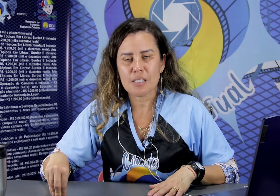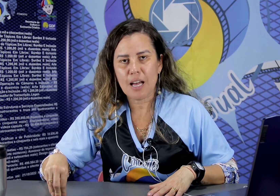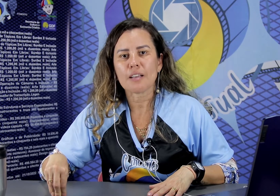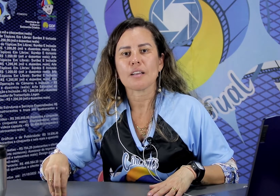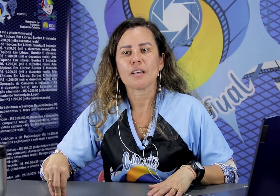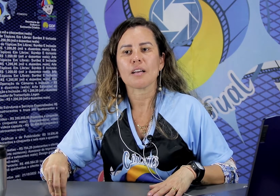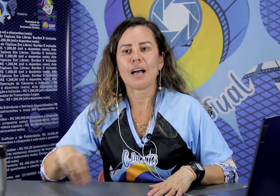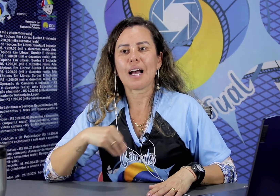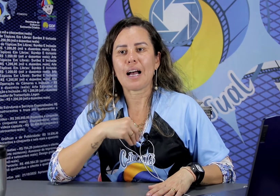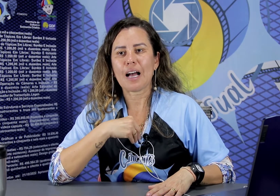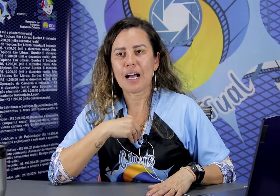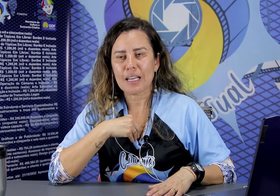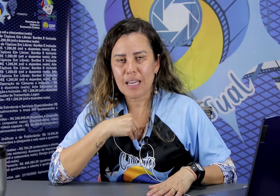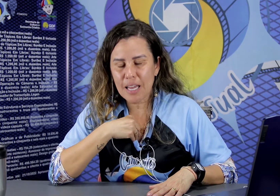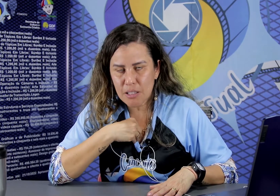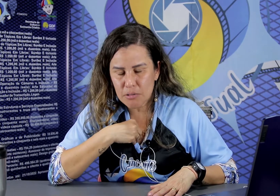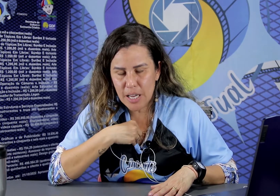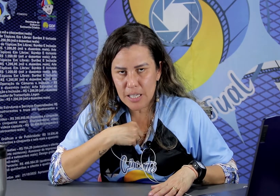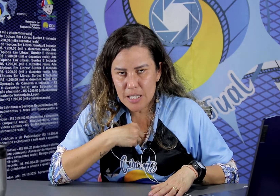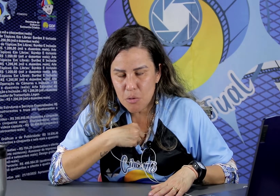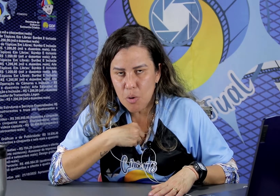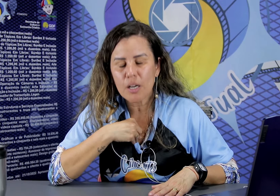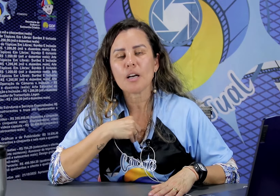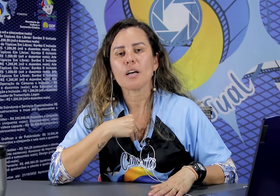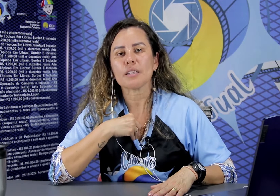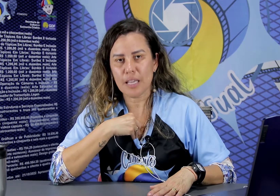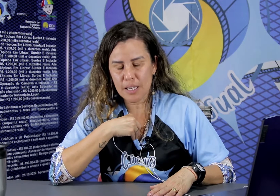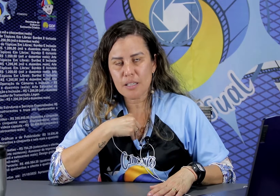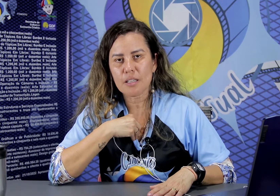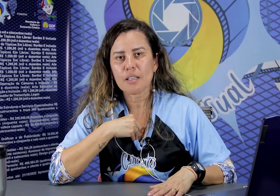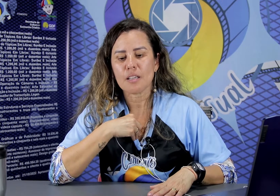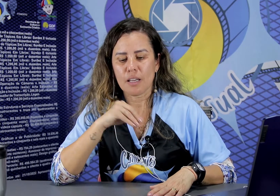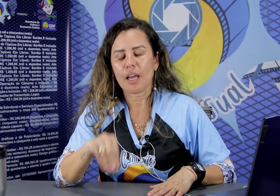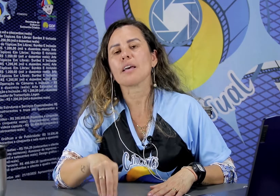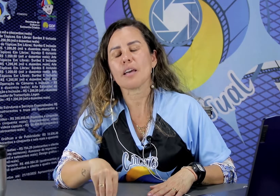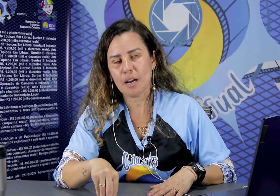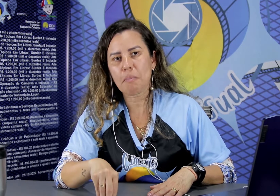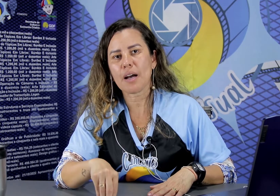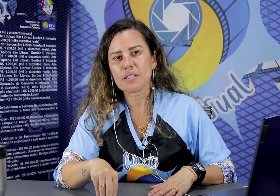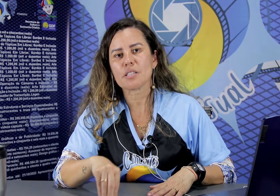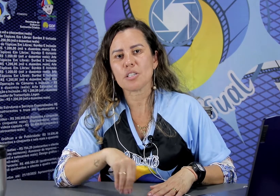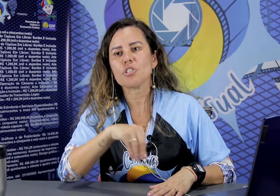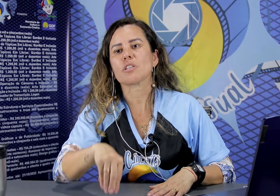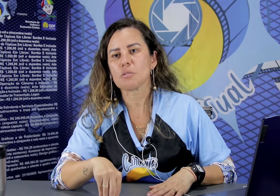acessar. Quem não tem a língua dele é quem é capaz de transmitir.